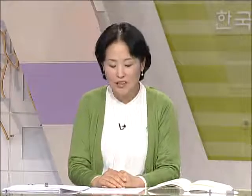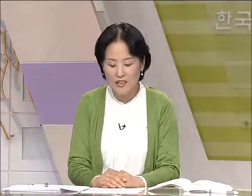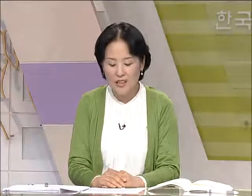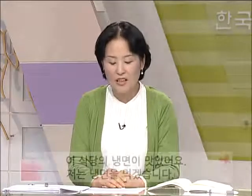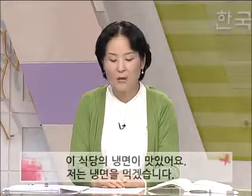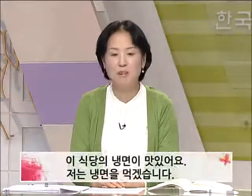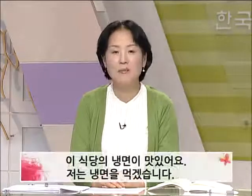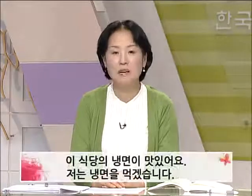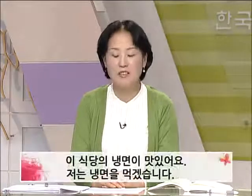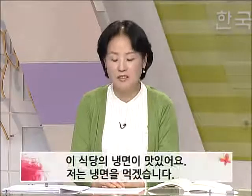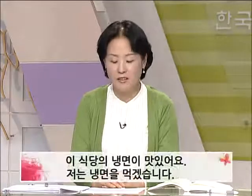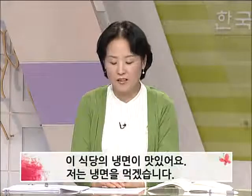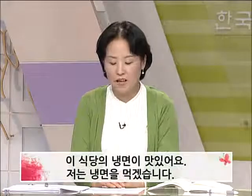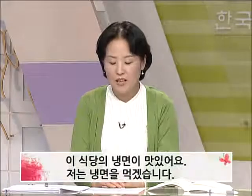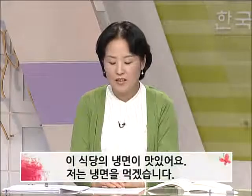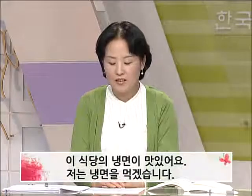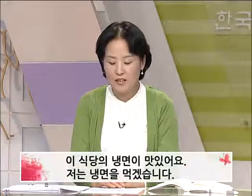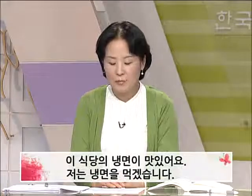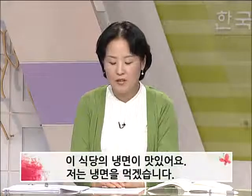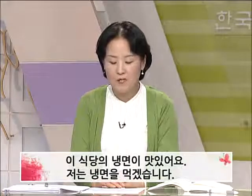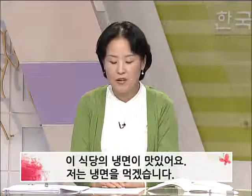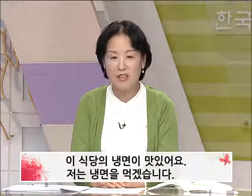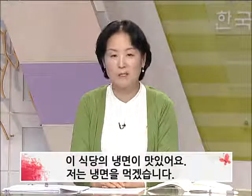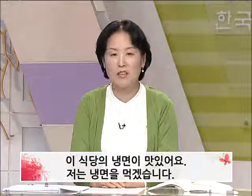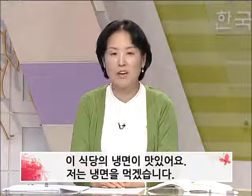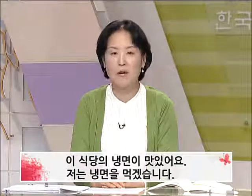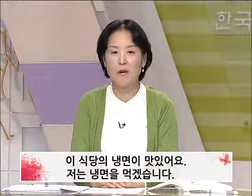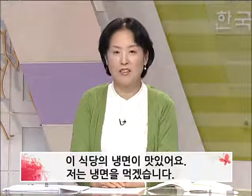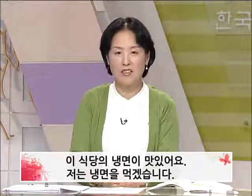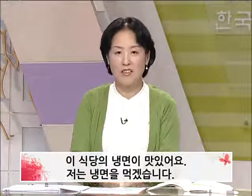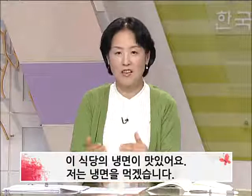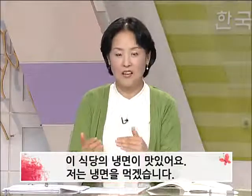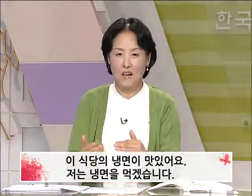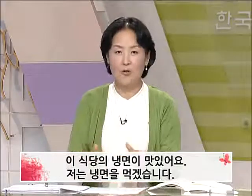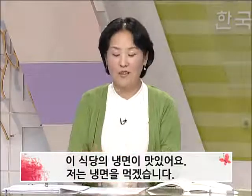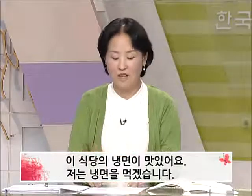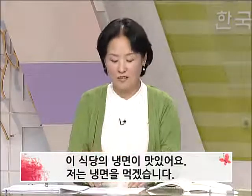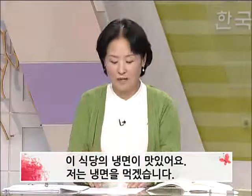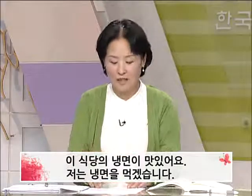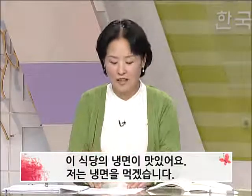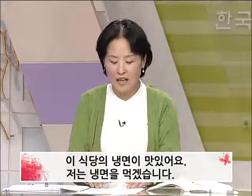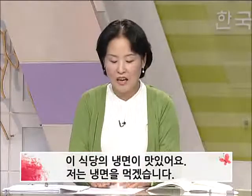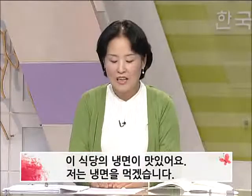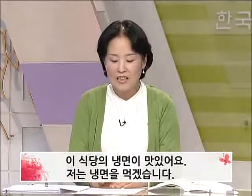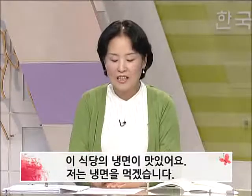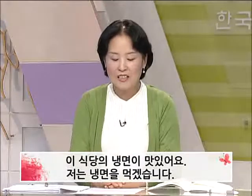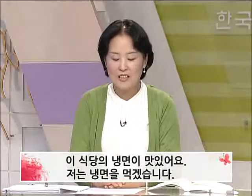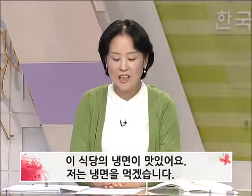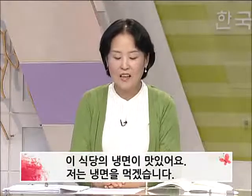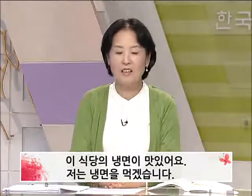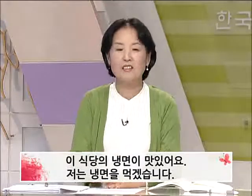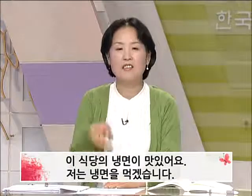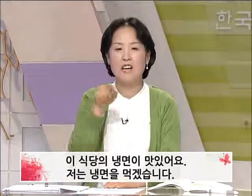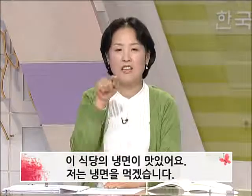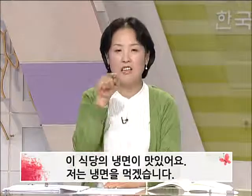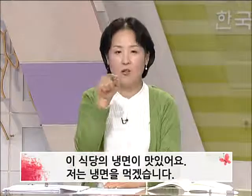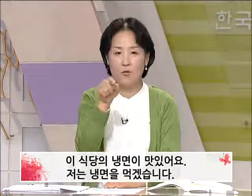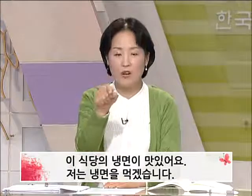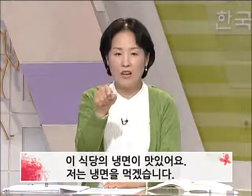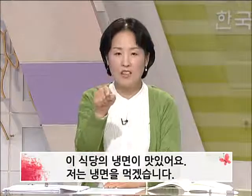식당에 냉면이 맛있어요. 저는 냉면을 먹겠습니다. 아마 이 식당에 단골인 것 같습니다. 자, 이 식당, 자, 이것과